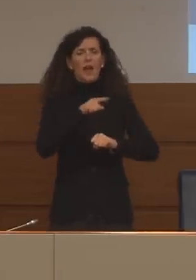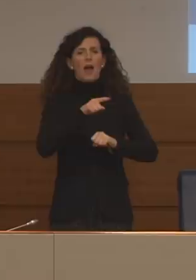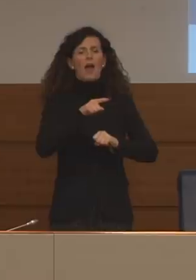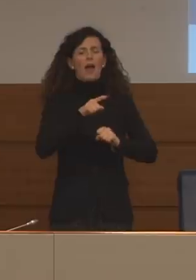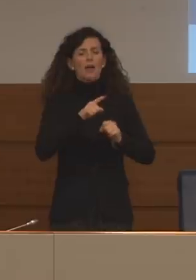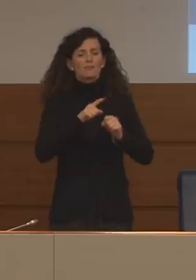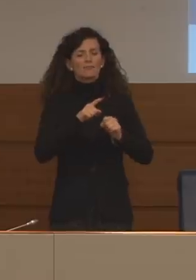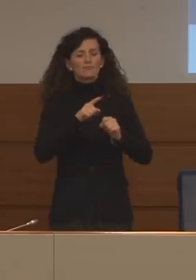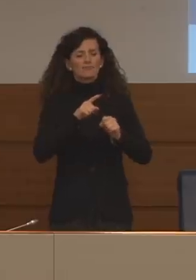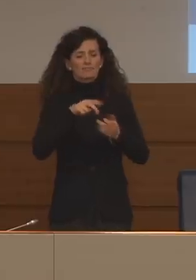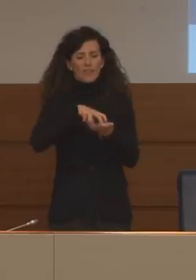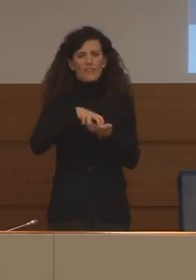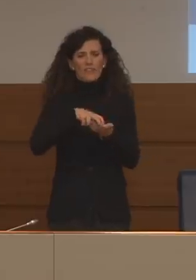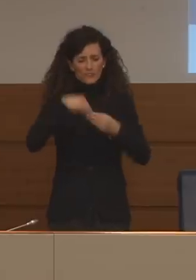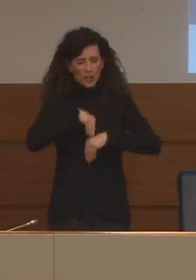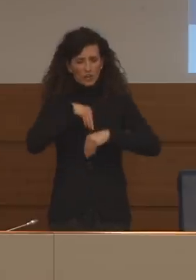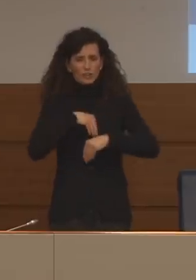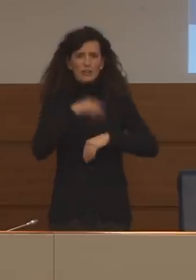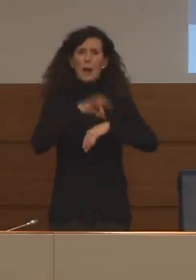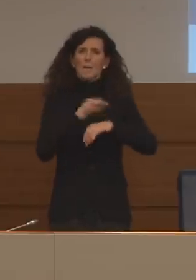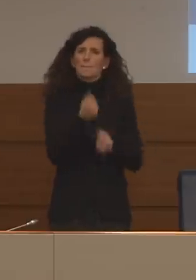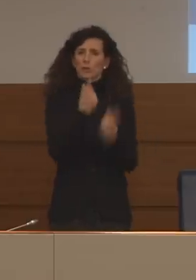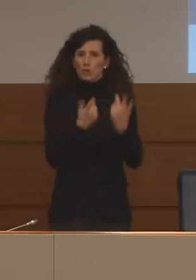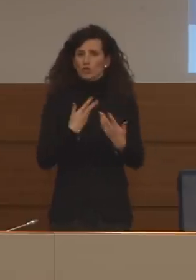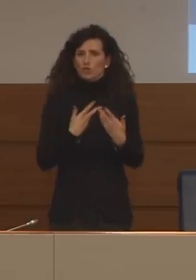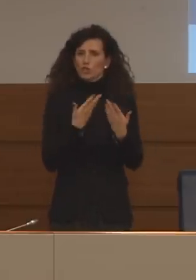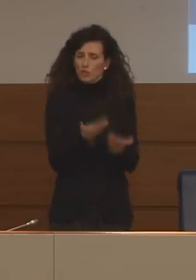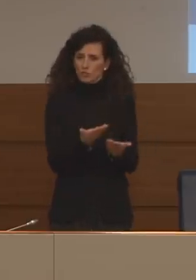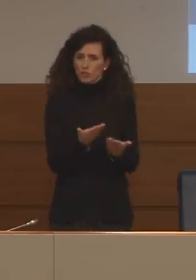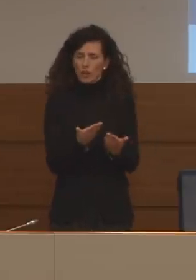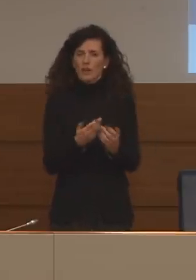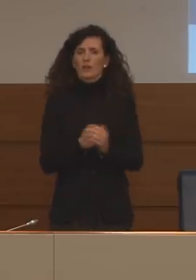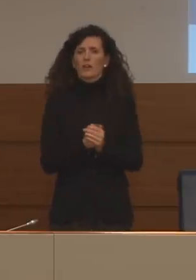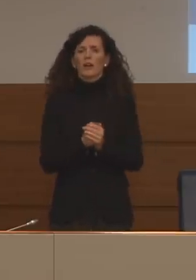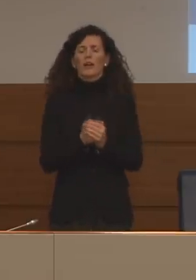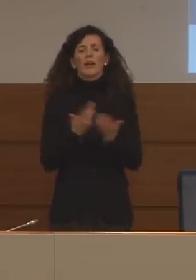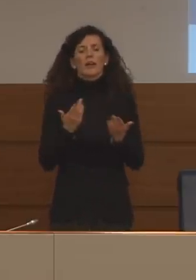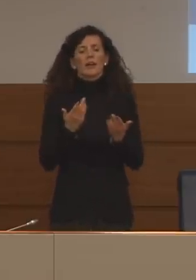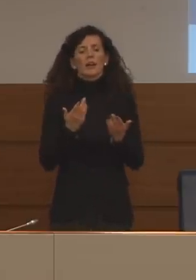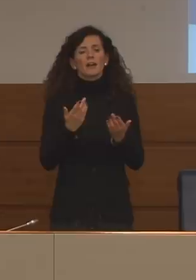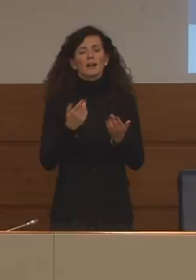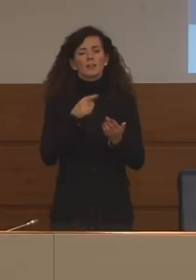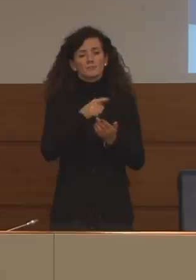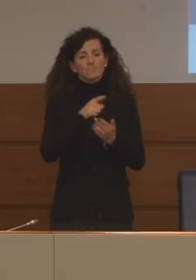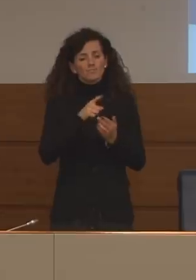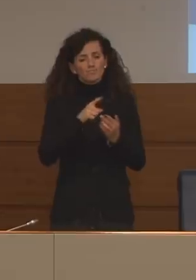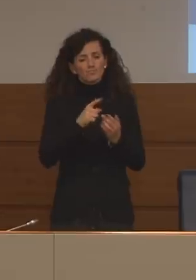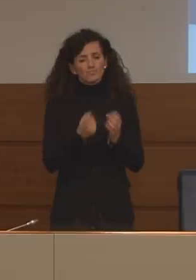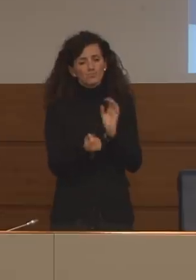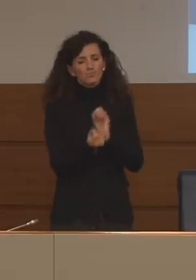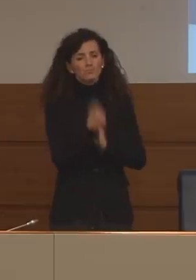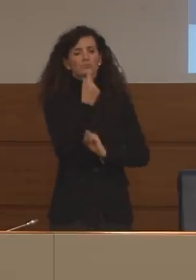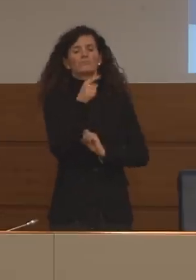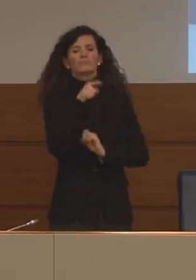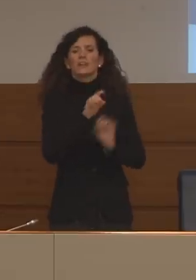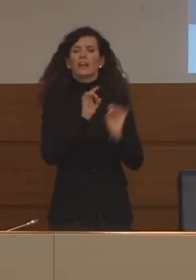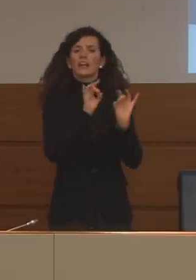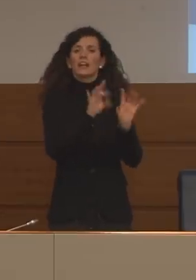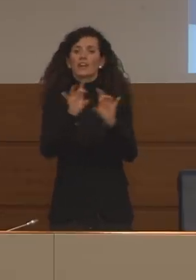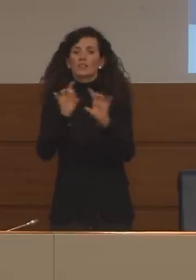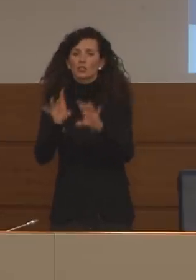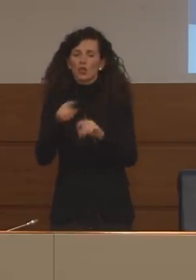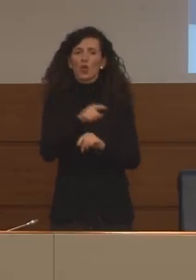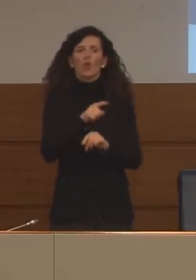o anche di fragilità intrinseche come dicevo la insorgenza di una infezione delle altre